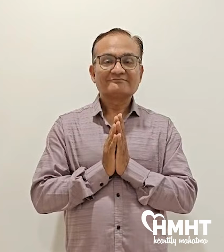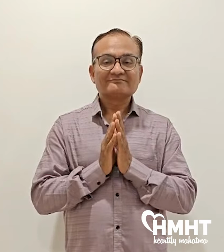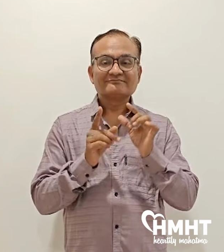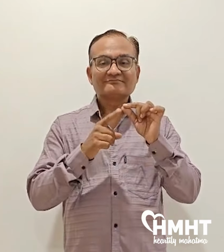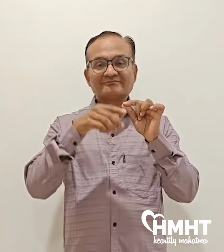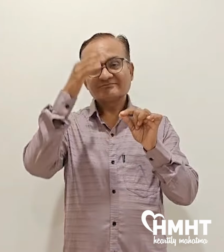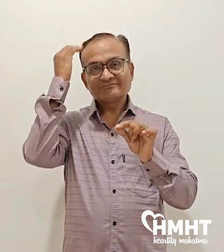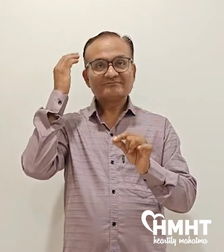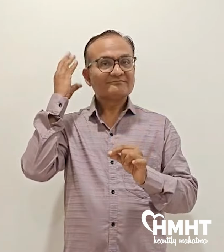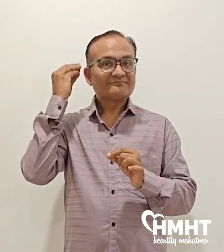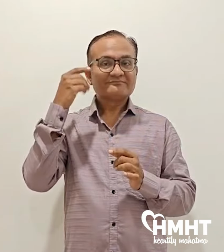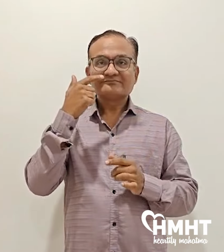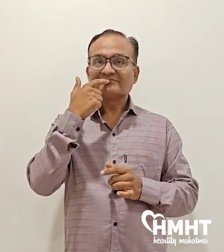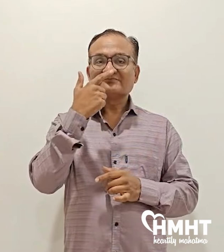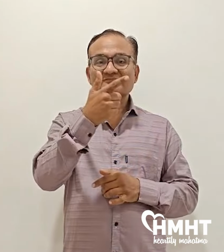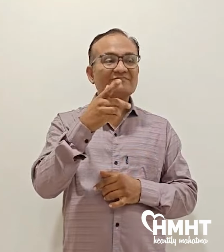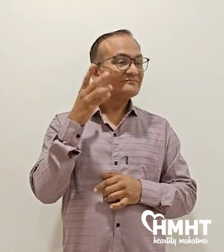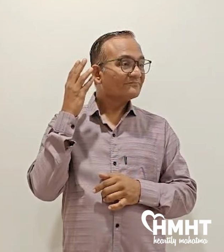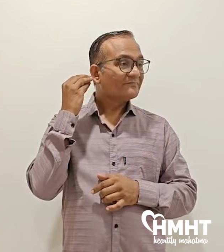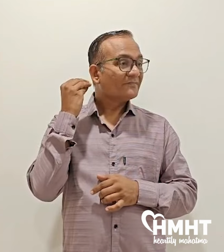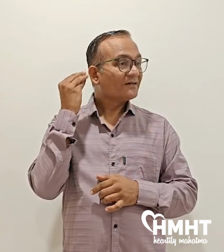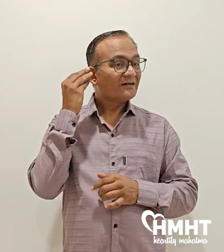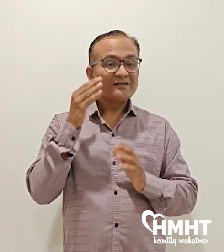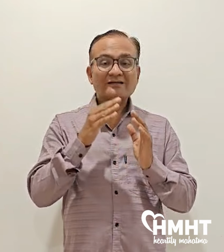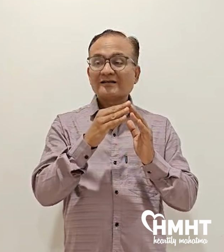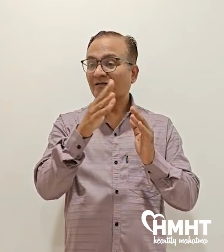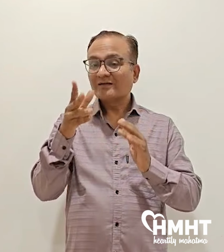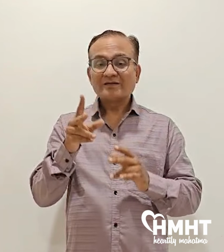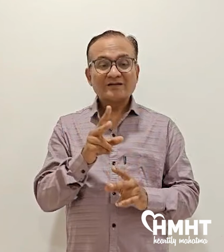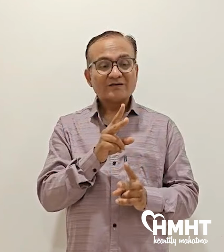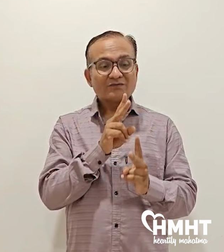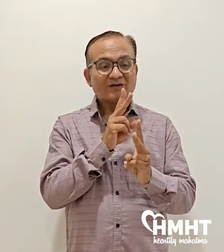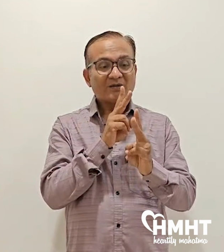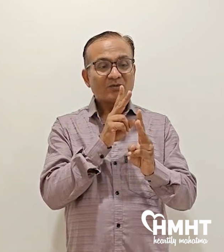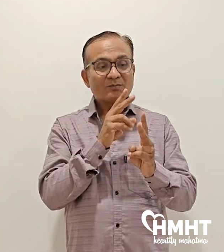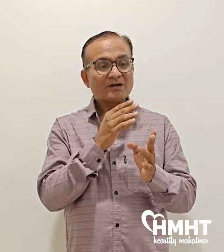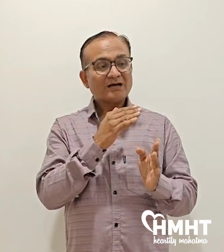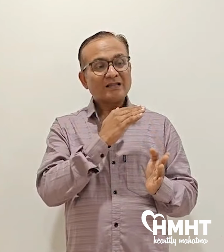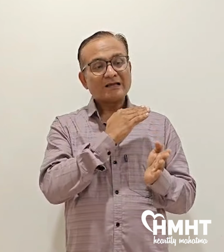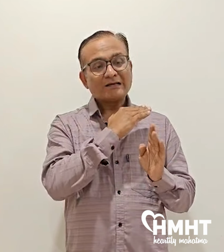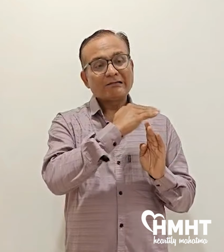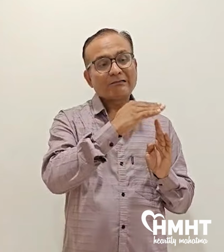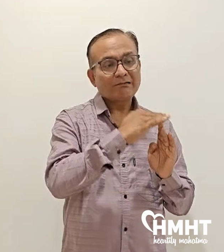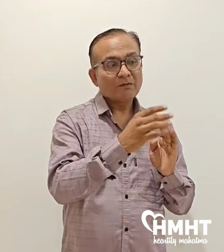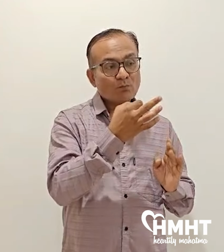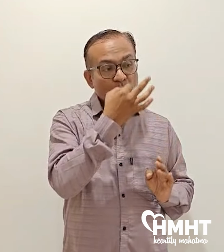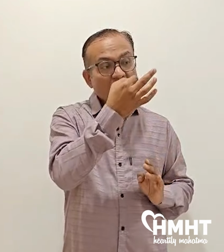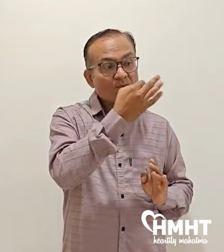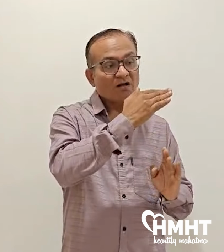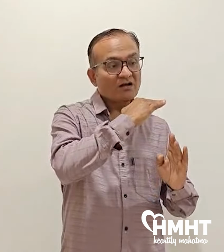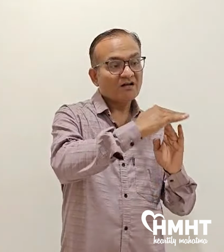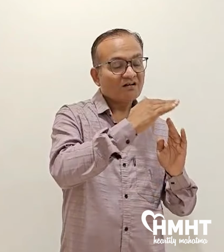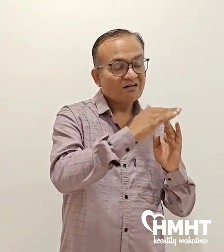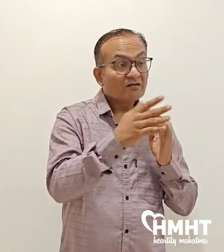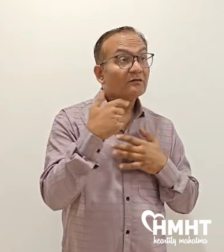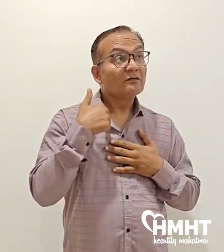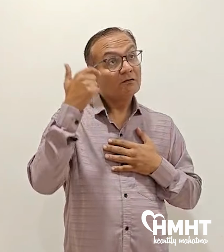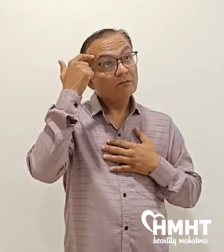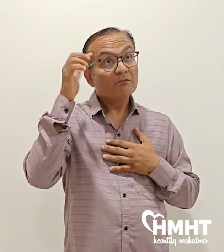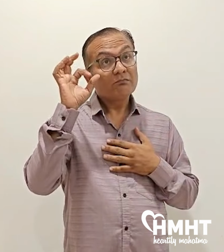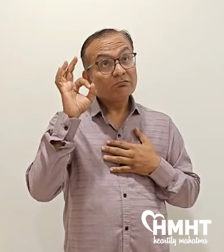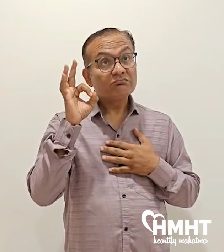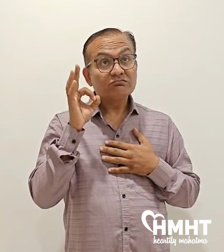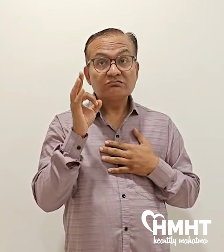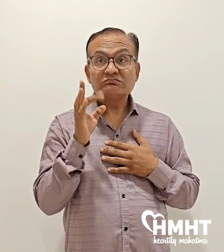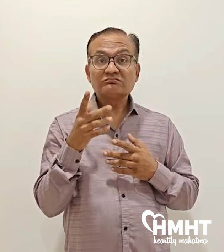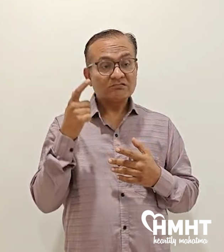પૂજ્યશ્રી એવું થાય કે કોઈને વાણીમાં દુઃખ ના દઈ જવાય, પણ એ સમજણમાં છે અને વાણીમાં જ્યારે નીકળે ત્યારે એવું દેખાય કે